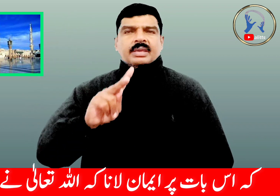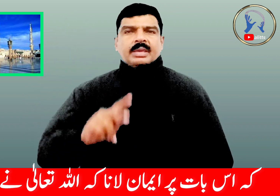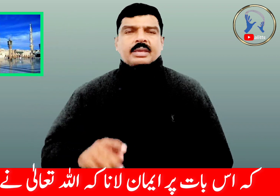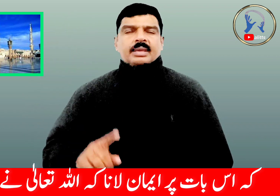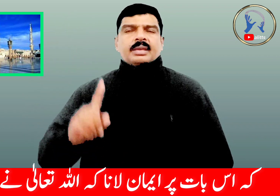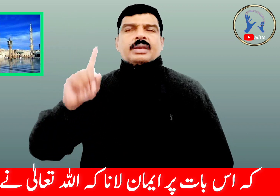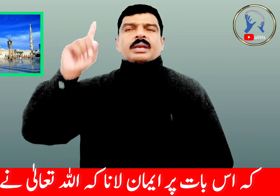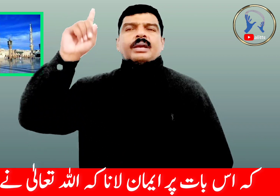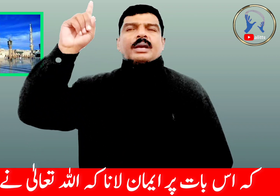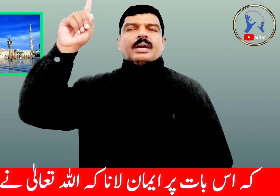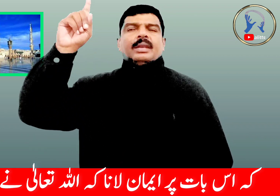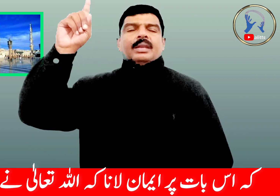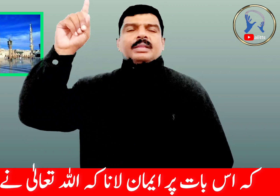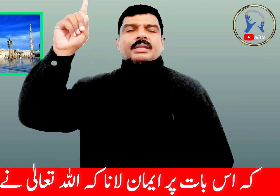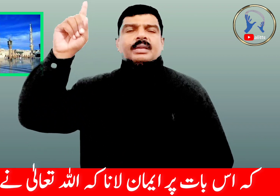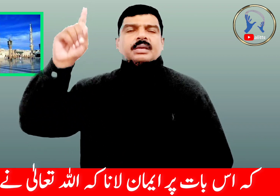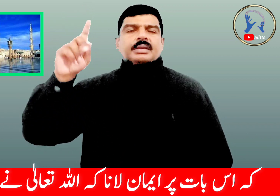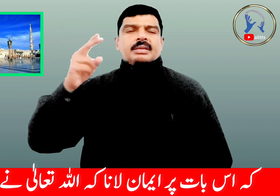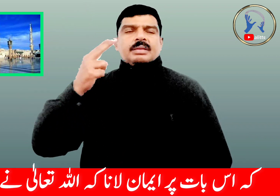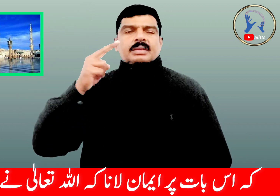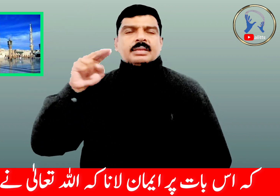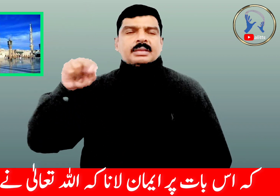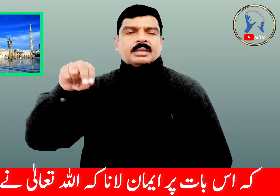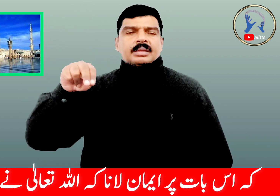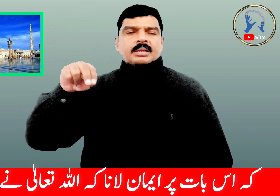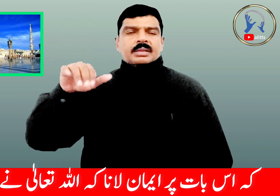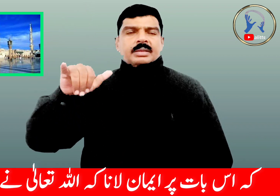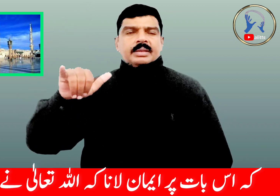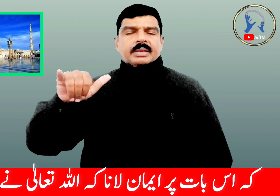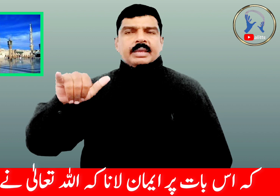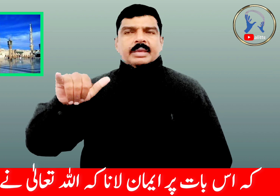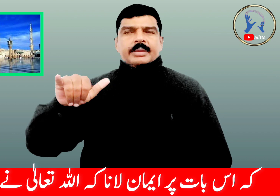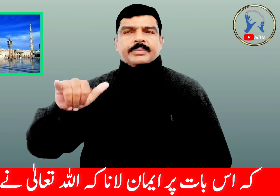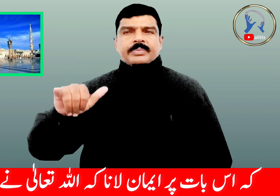کہ اللہ تعالی نے